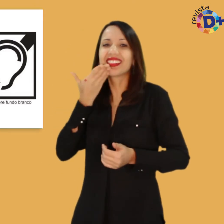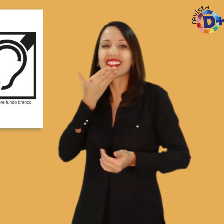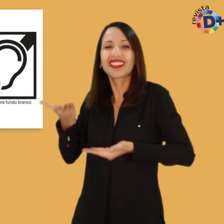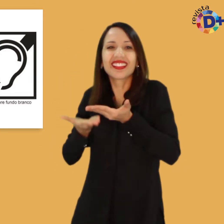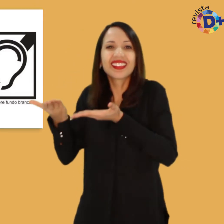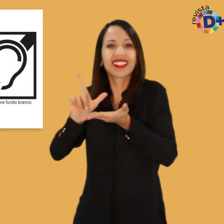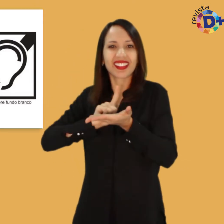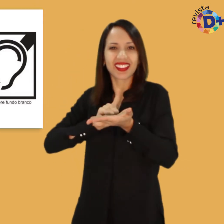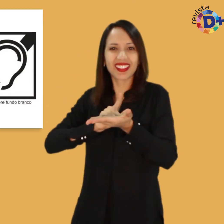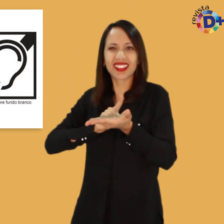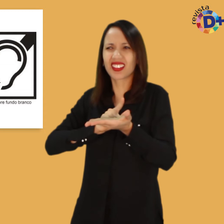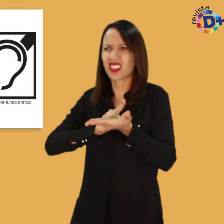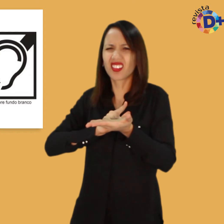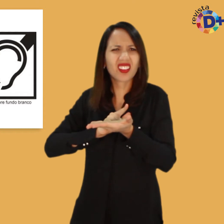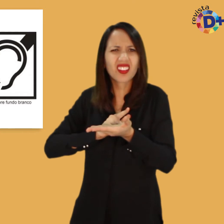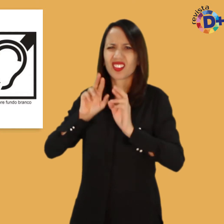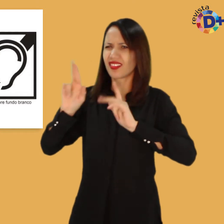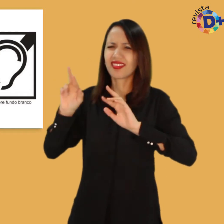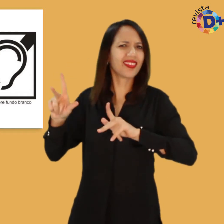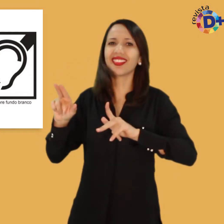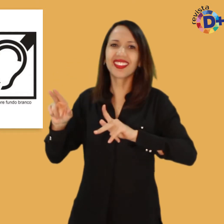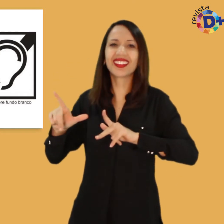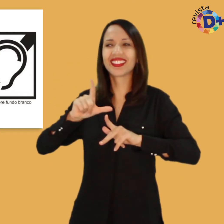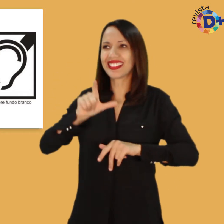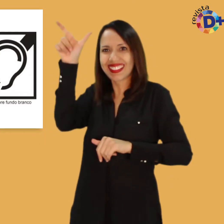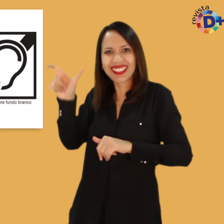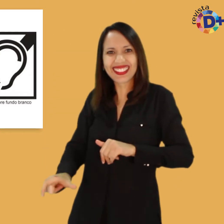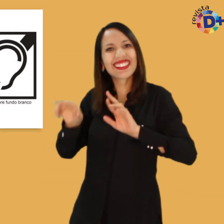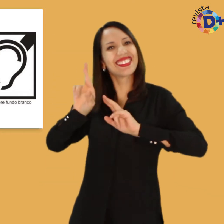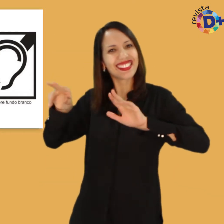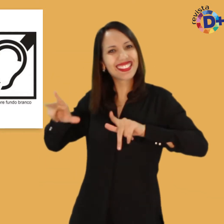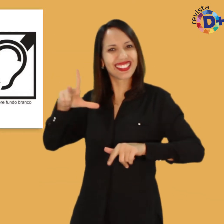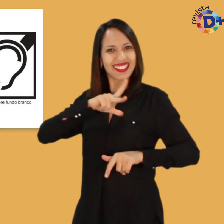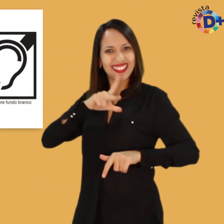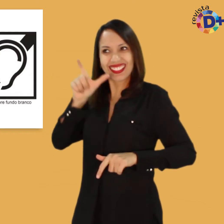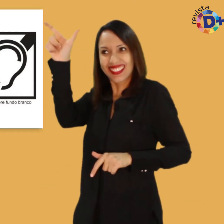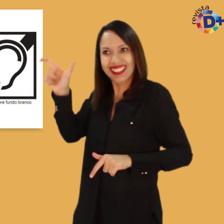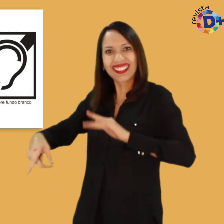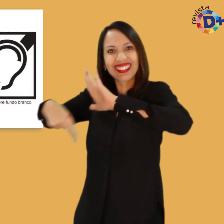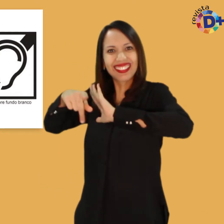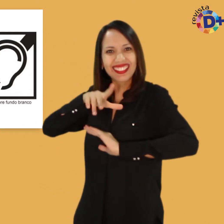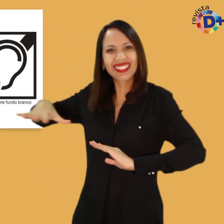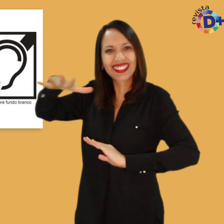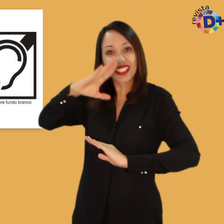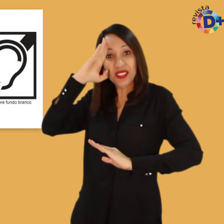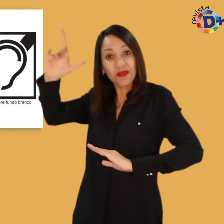como diferente, sendo essa diferença particularizada por ser decisiva para o seu